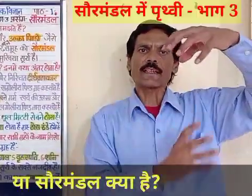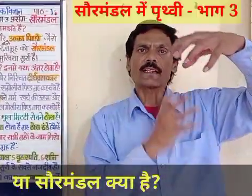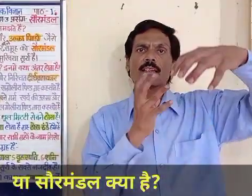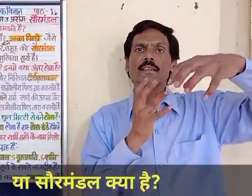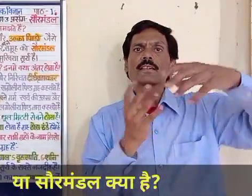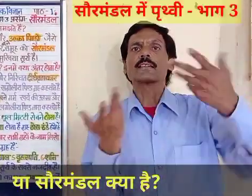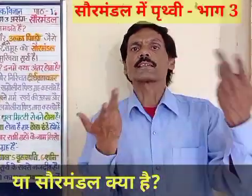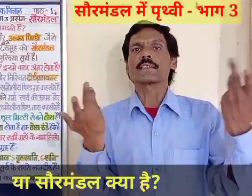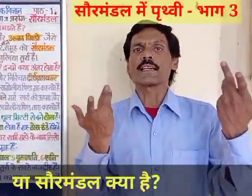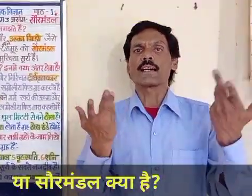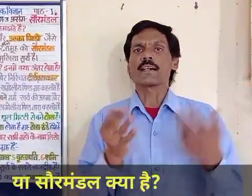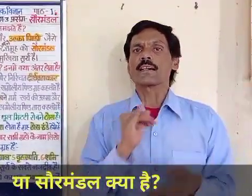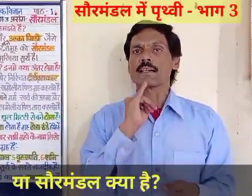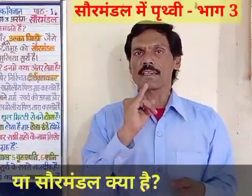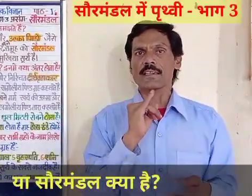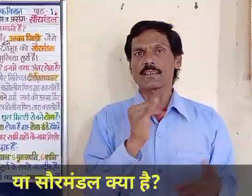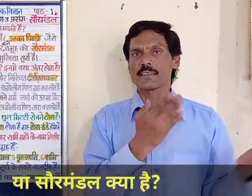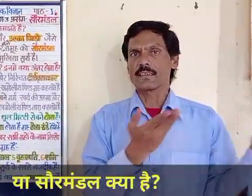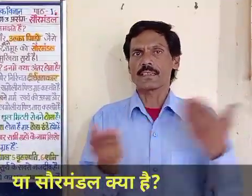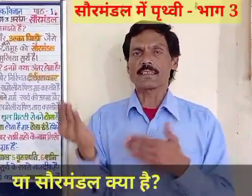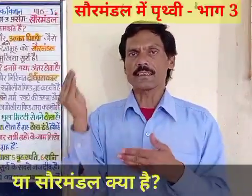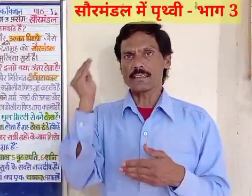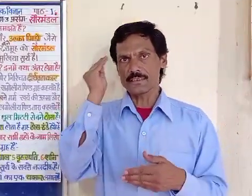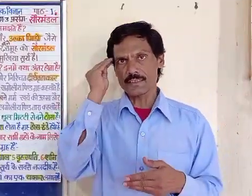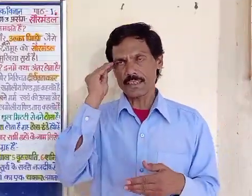सौरमंडल क्या है? आइए जानें।